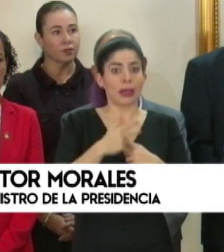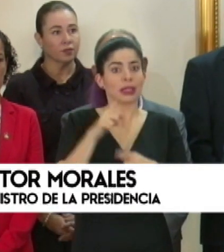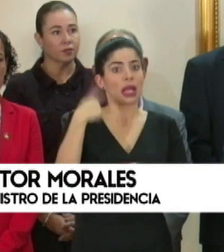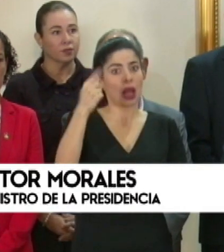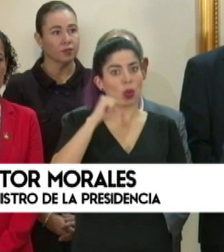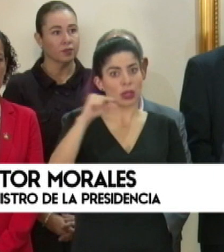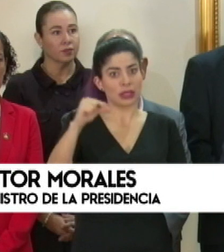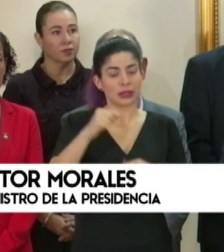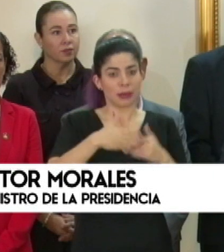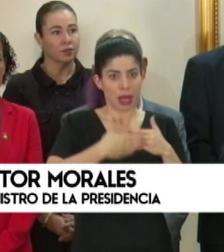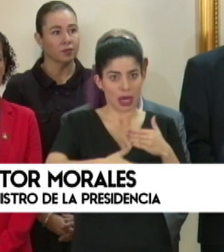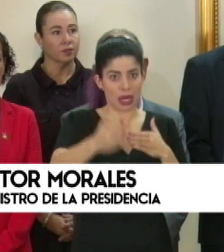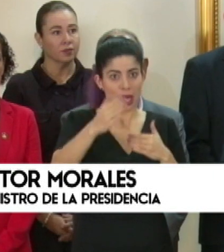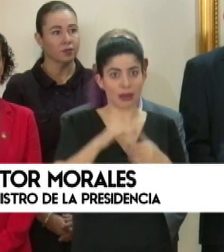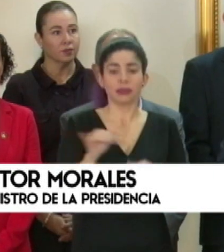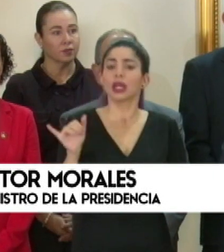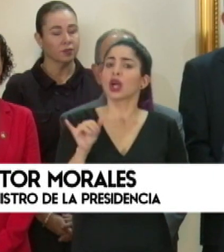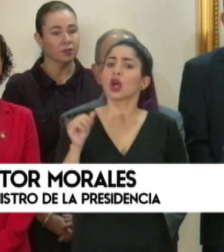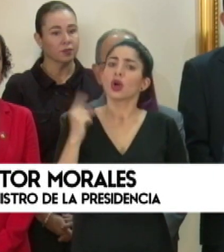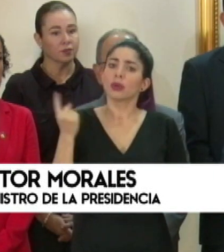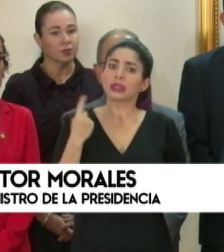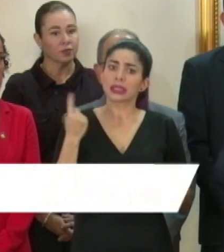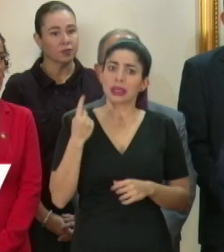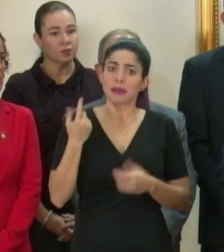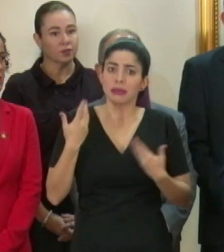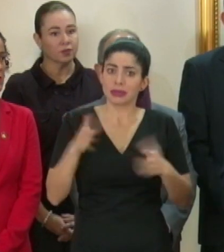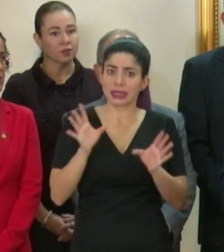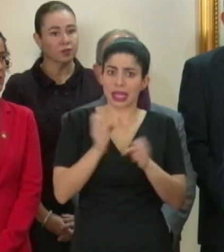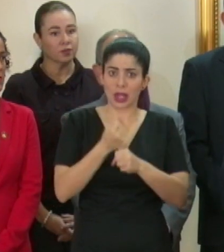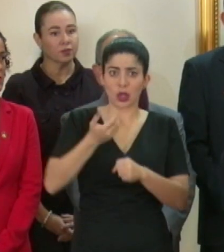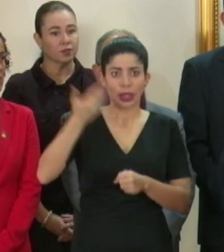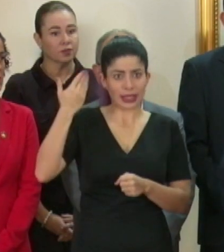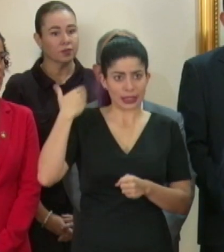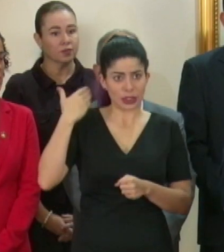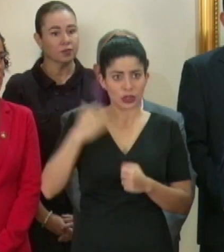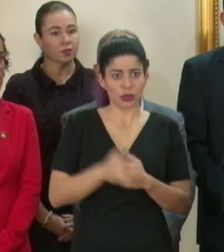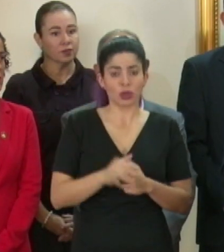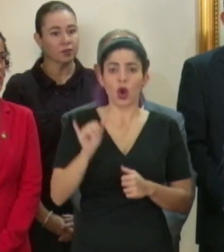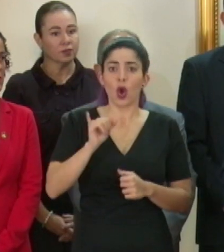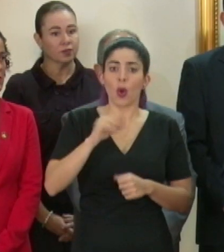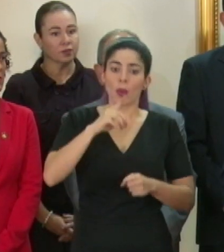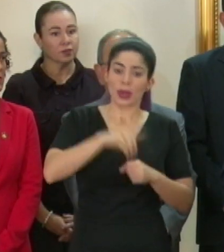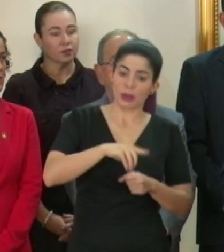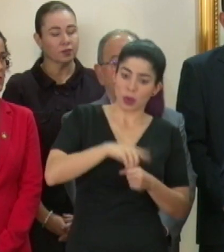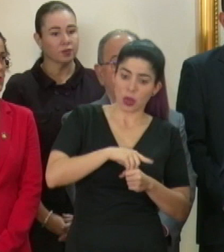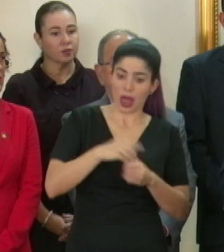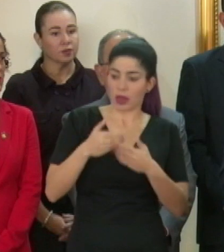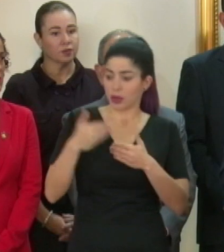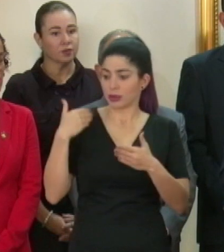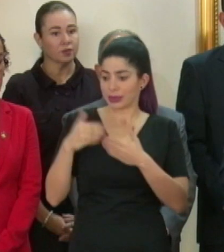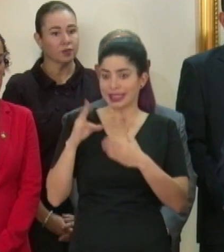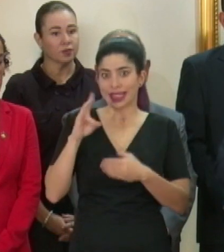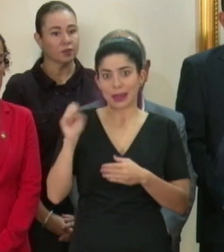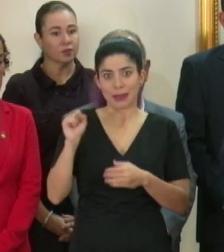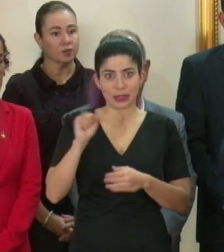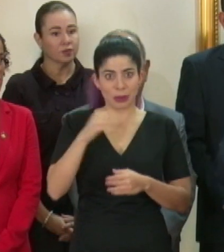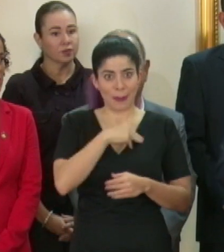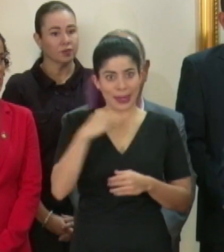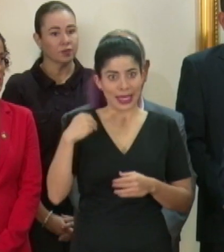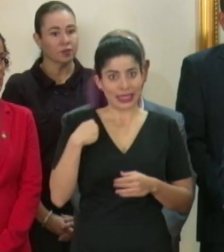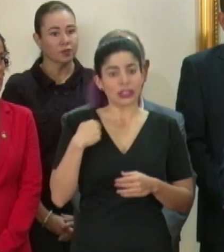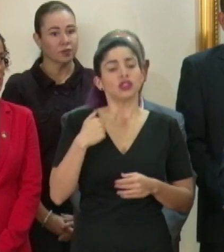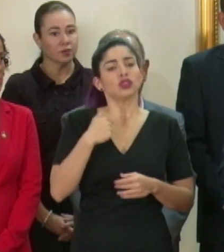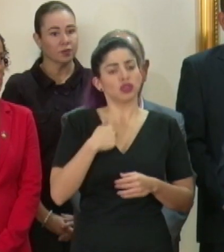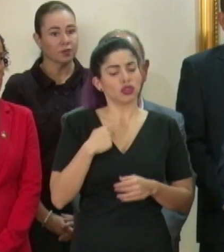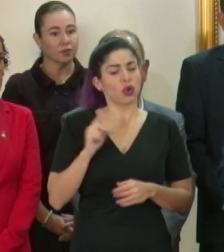próxima semana y como siempre lo he hecho como diputado o estos 7 meses como ministro, voy a